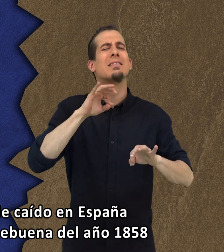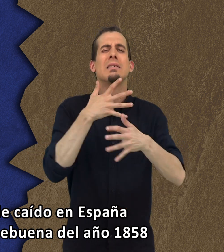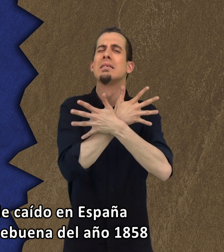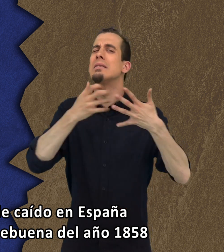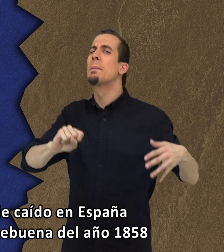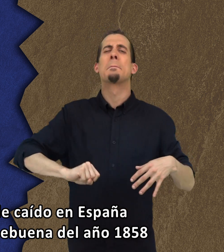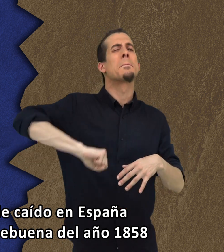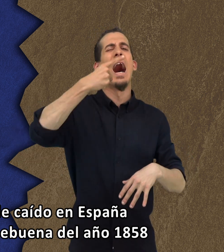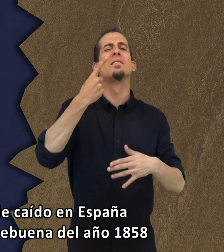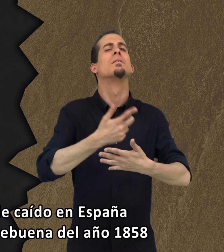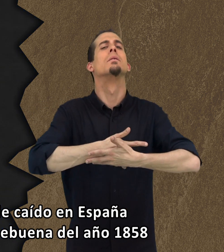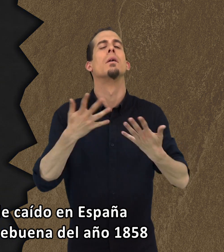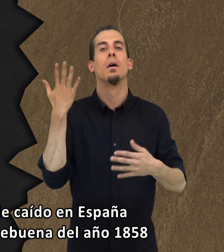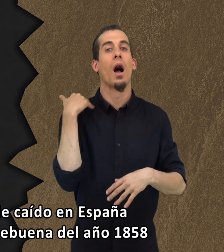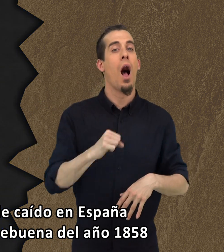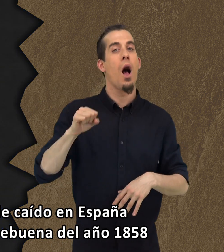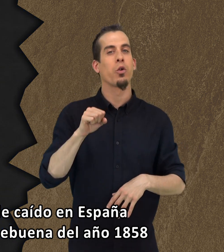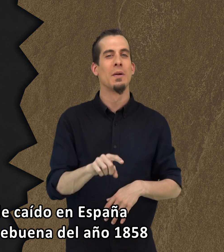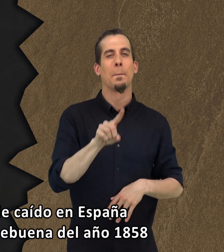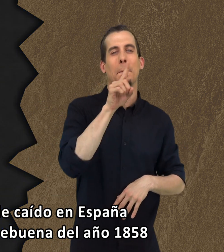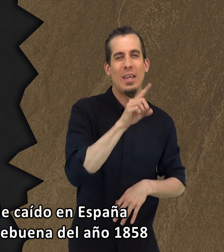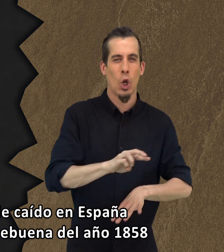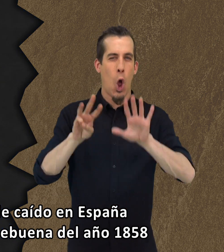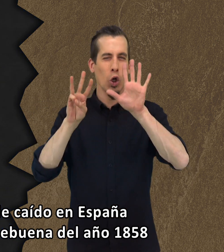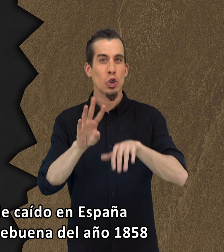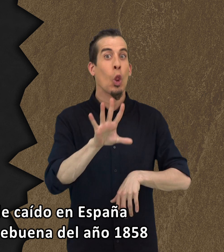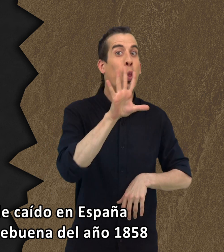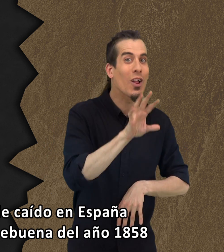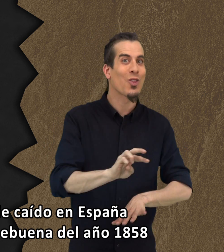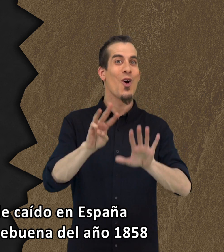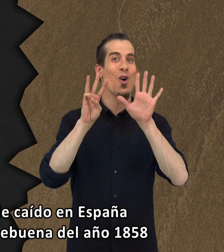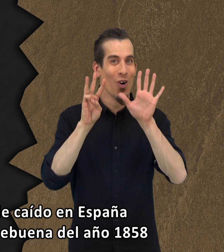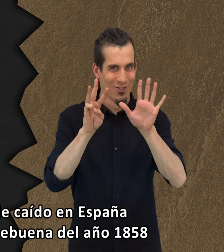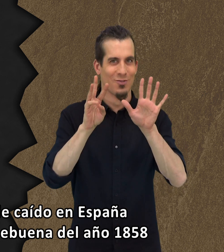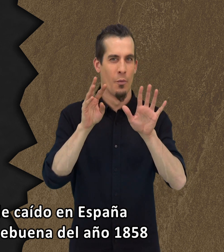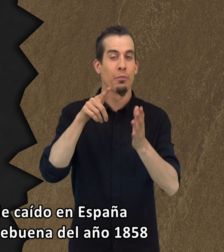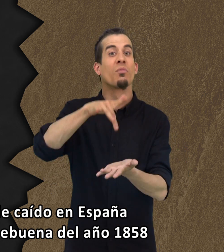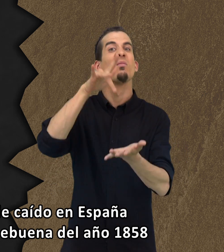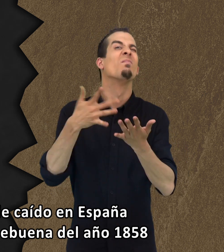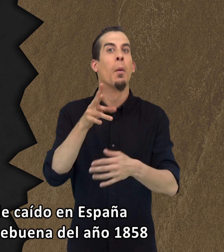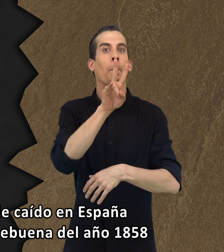el más grande caído en españa cayó en la nochebuena del año 1858